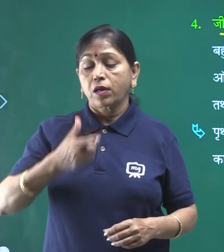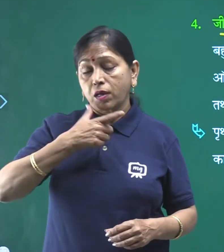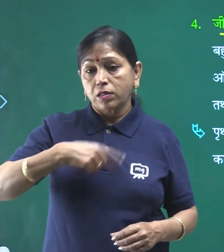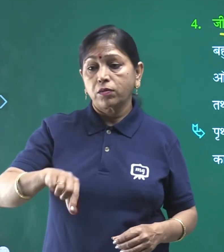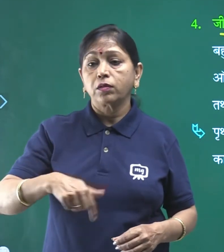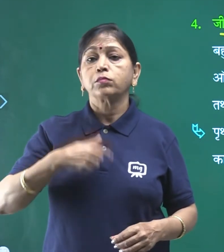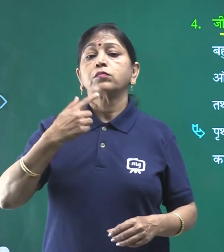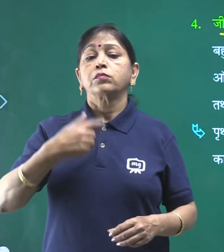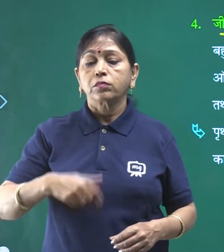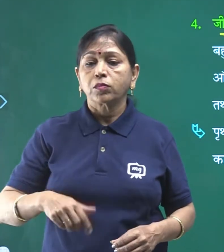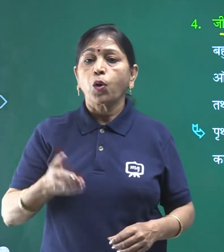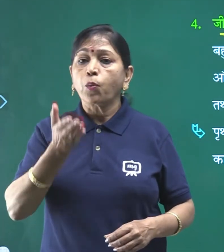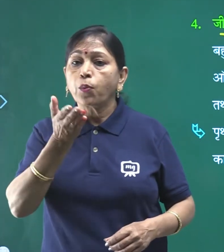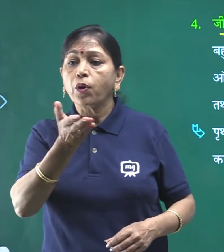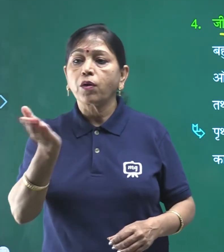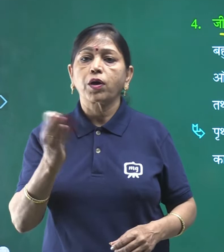है